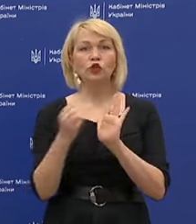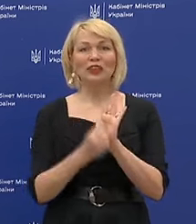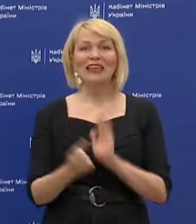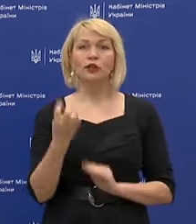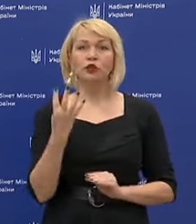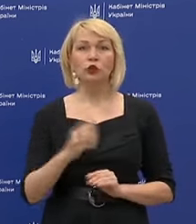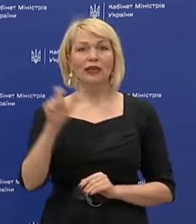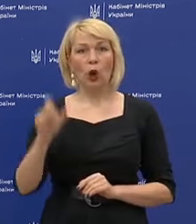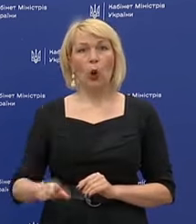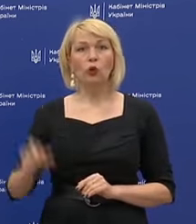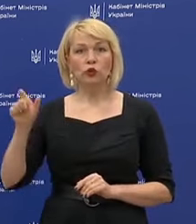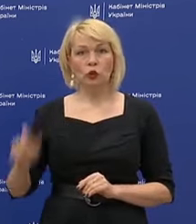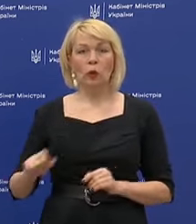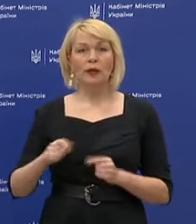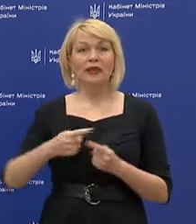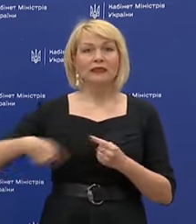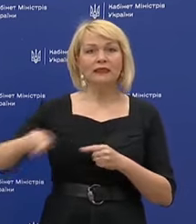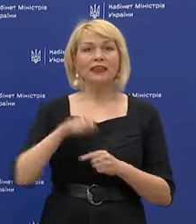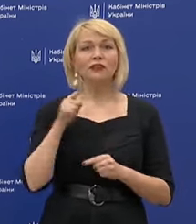25964 особи. З них